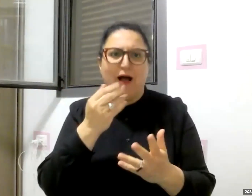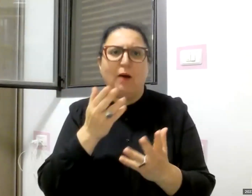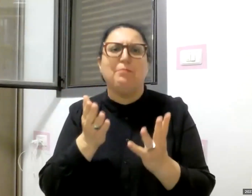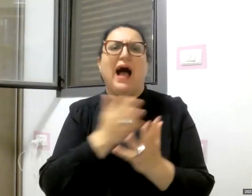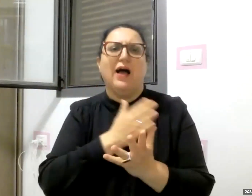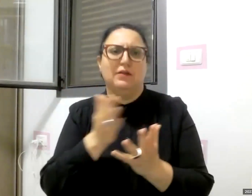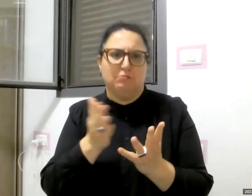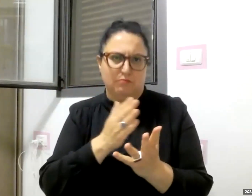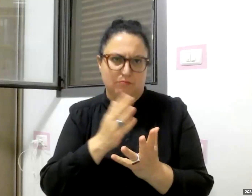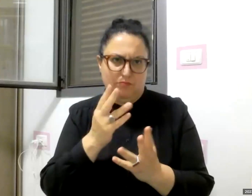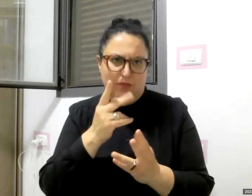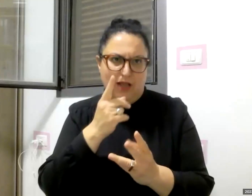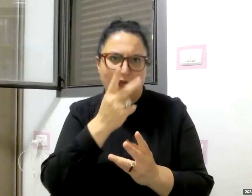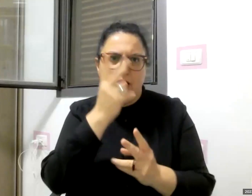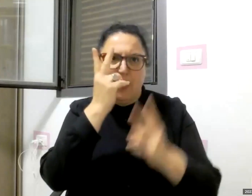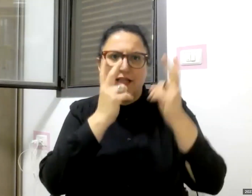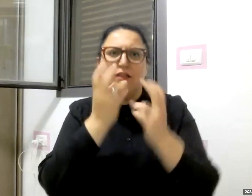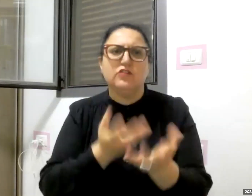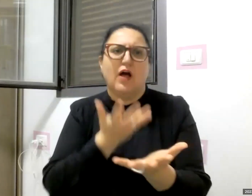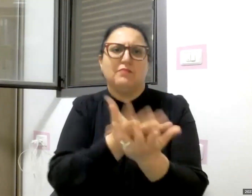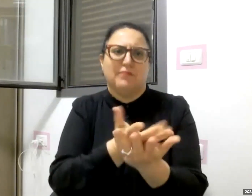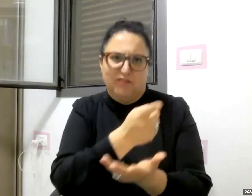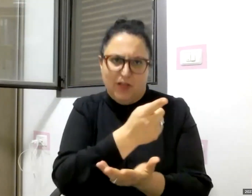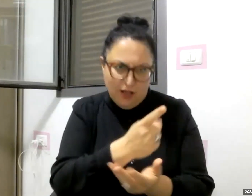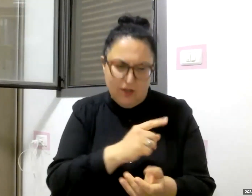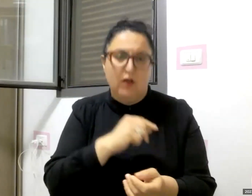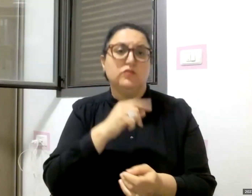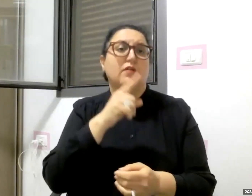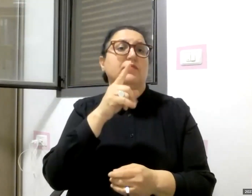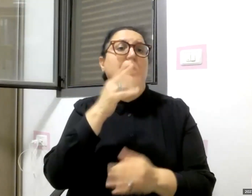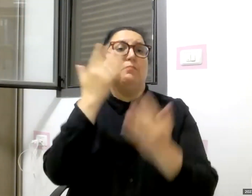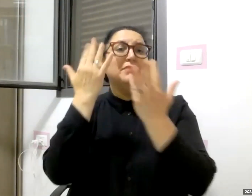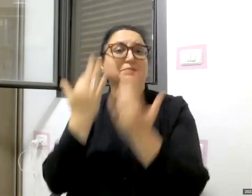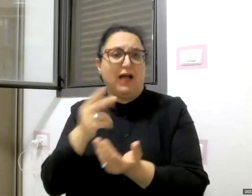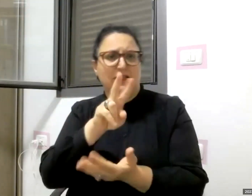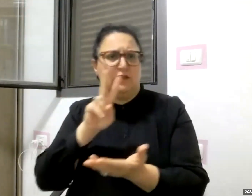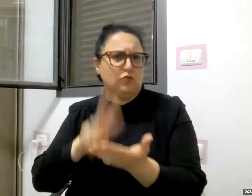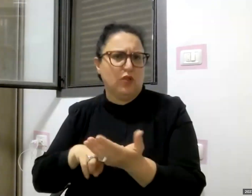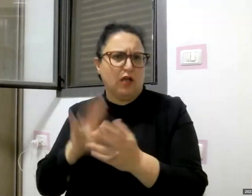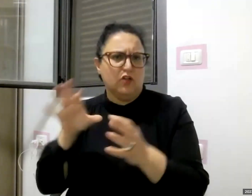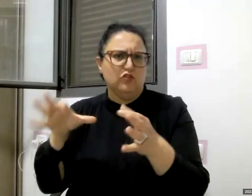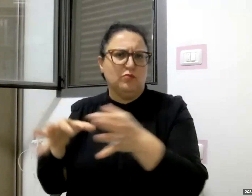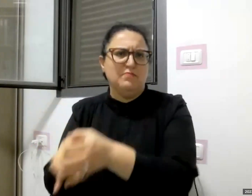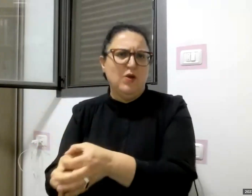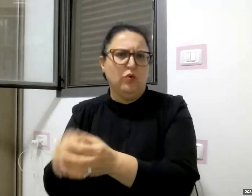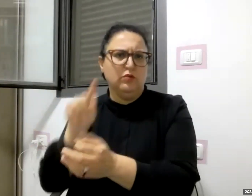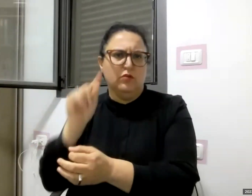דבר ראשון יש מספר פערים בידע שאת מציגה מספרית את בהחלט